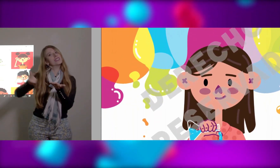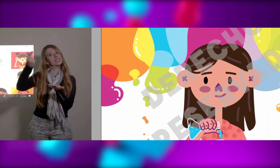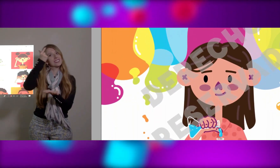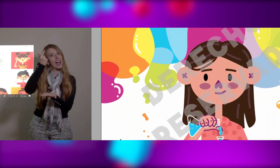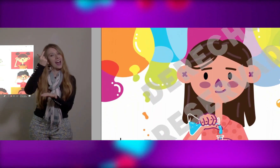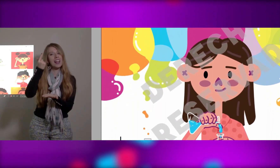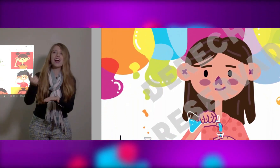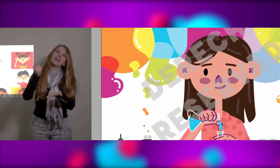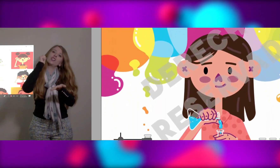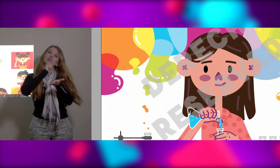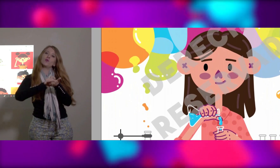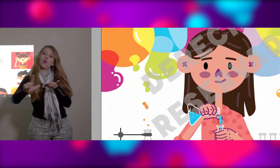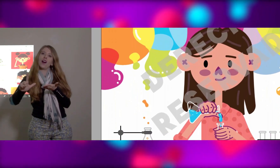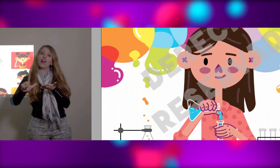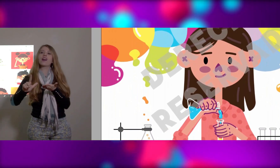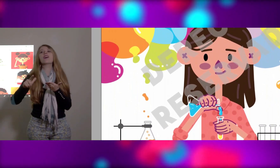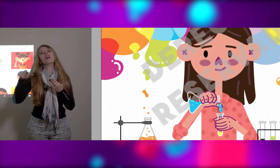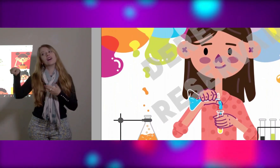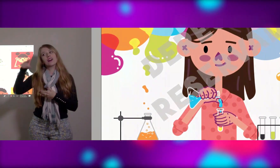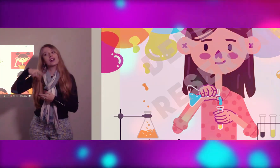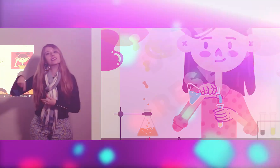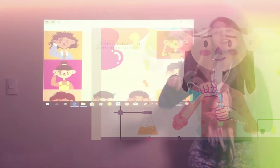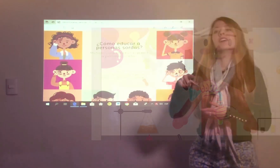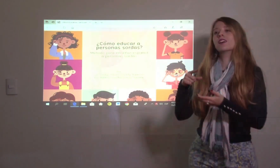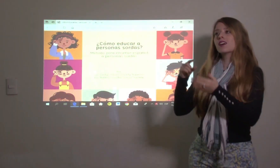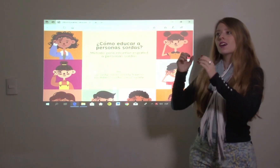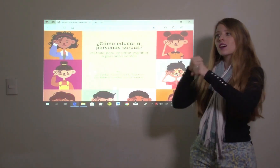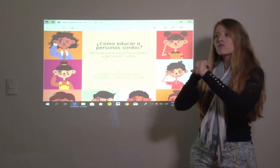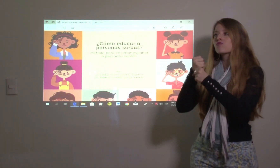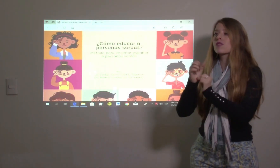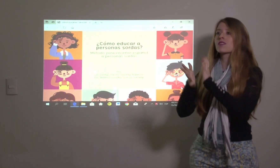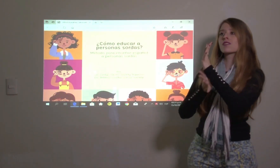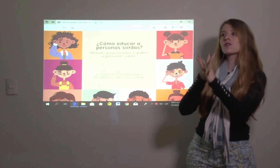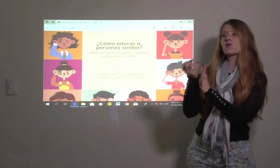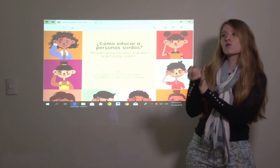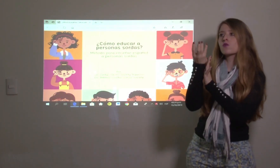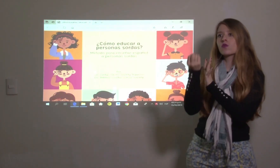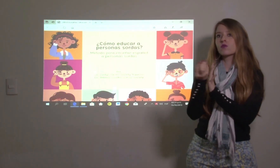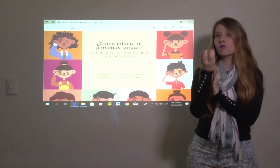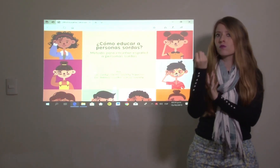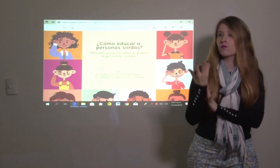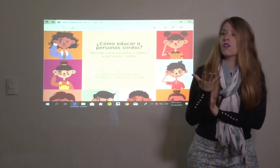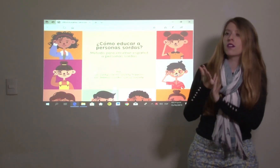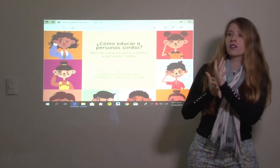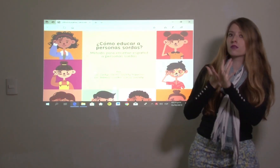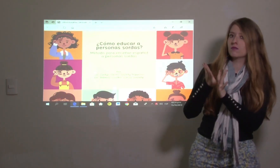de bachilleres y estudiantes universitarios, trabajaron en estas señas.